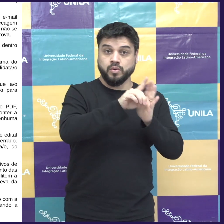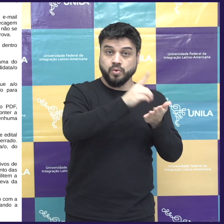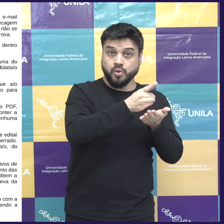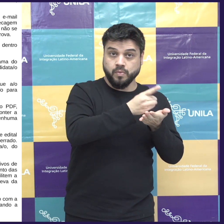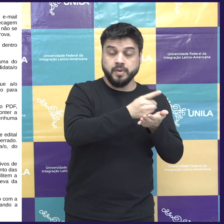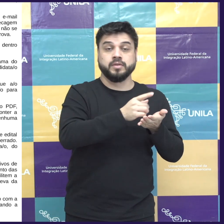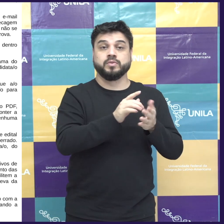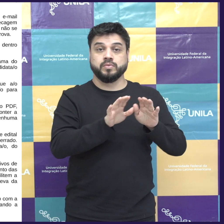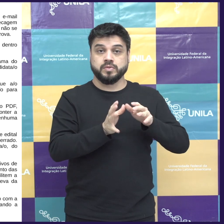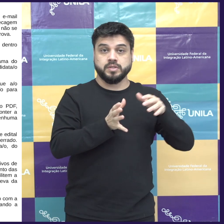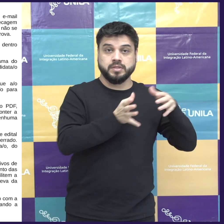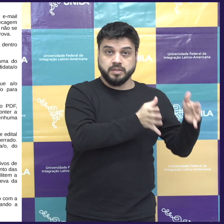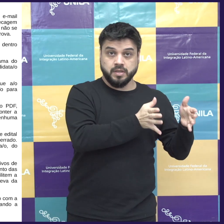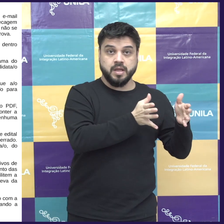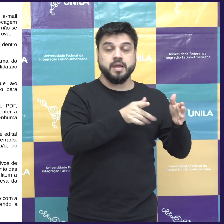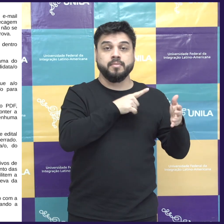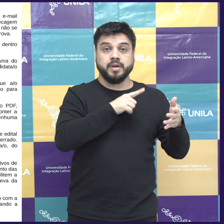no próprio sistema Inscreva.